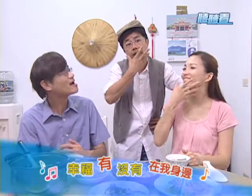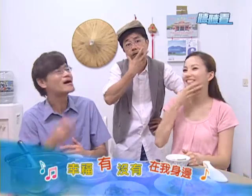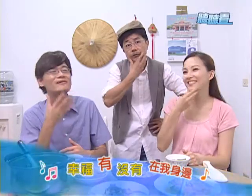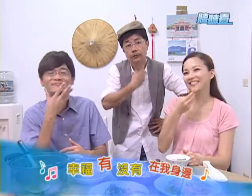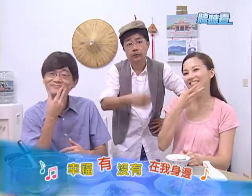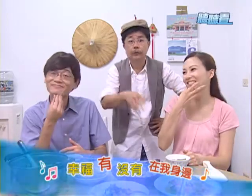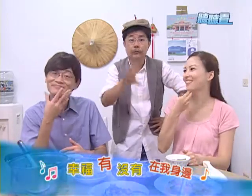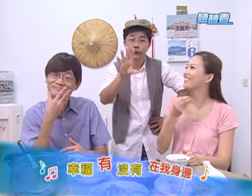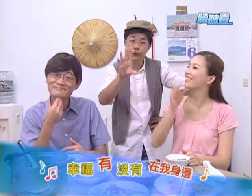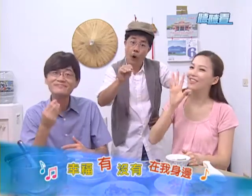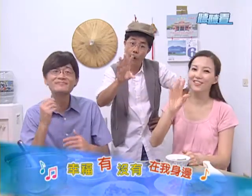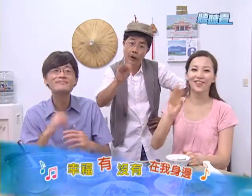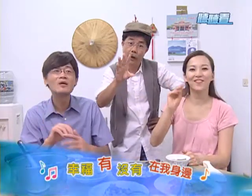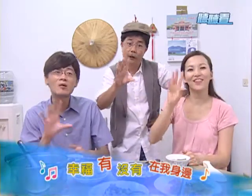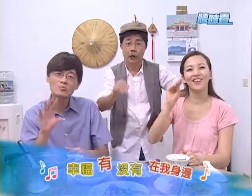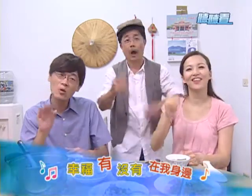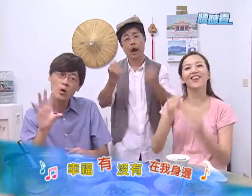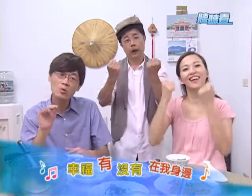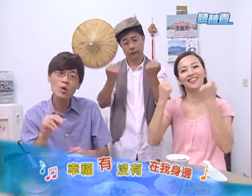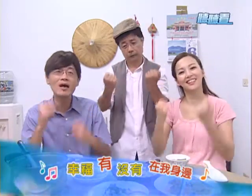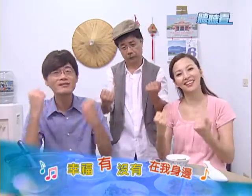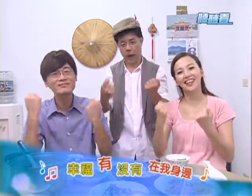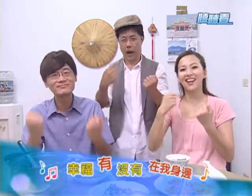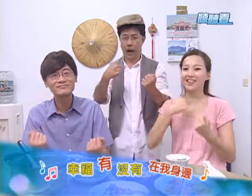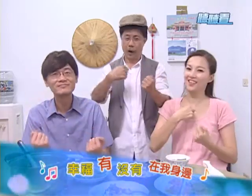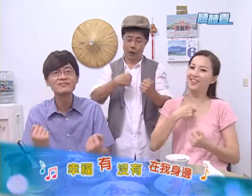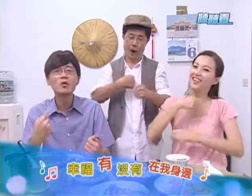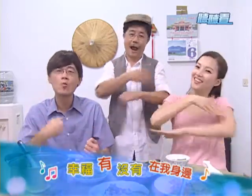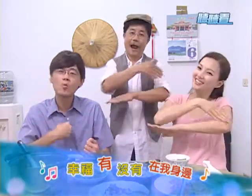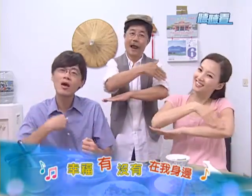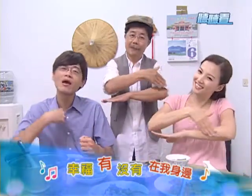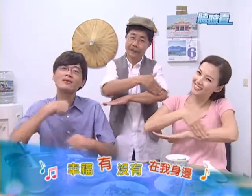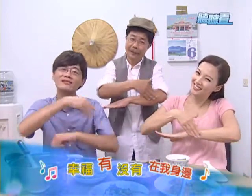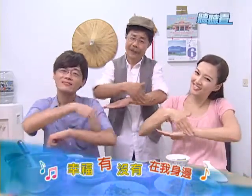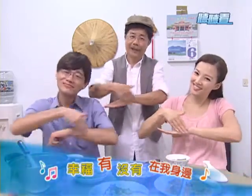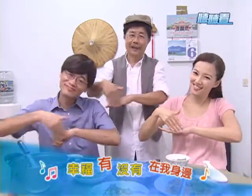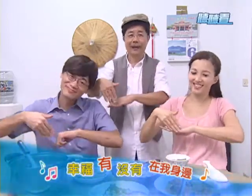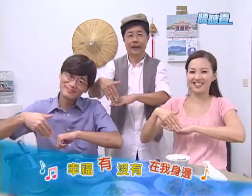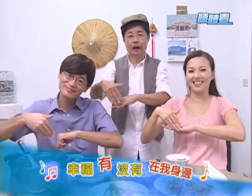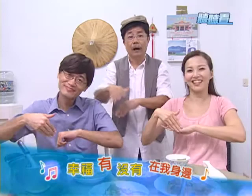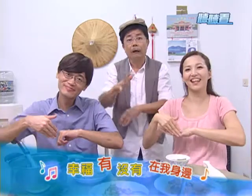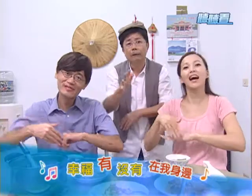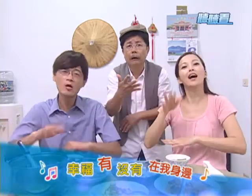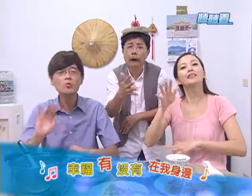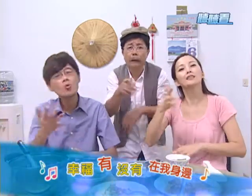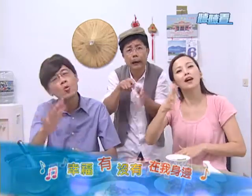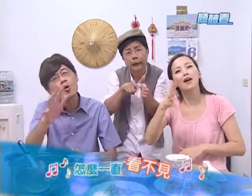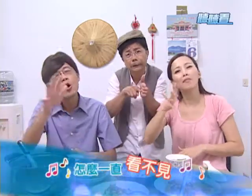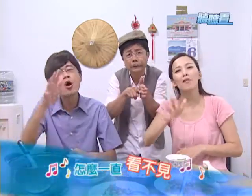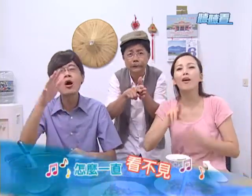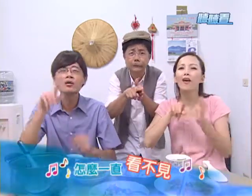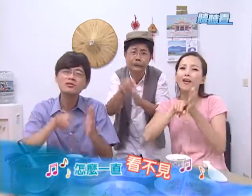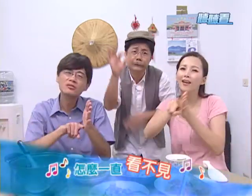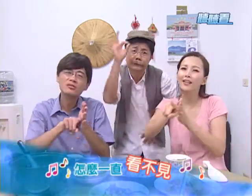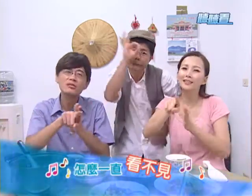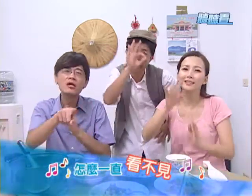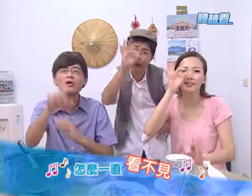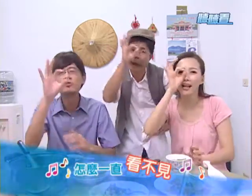幸福有没有在我身边？怎么一直看